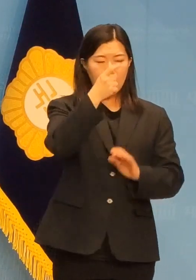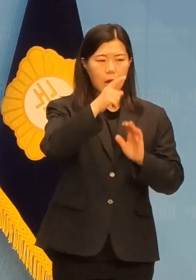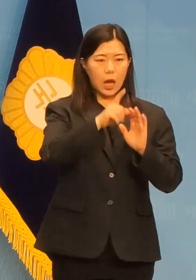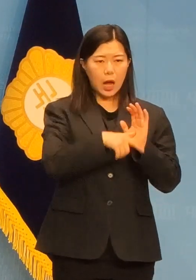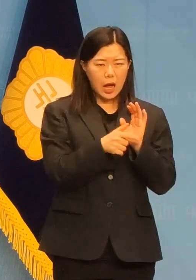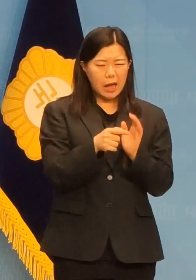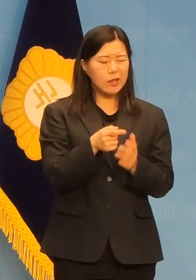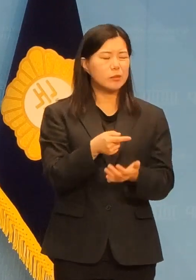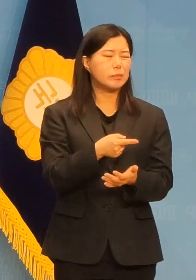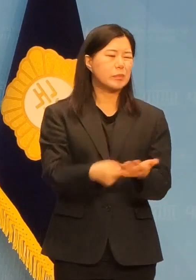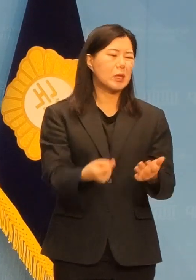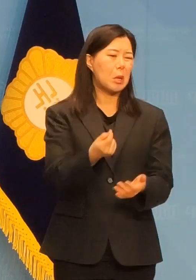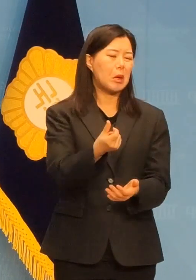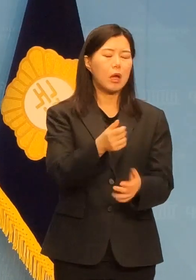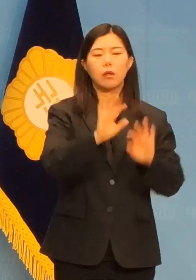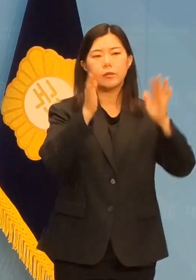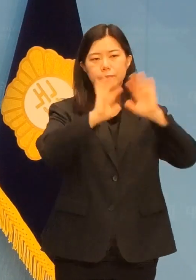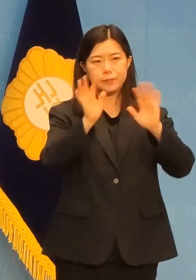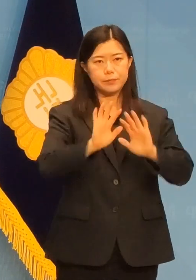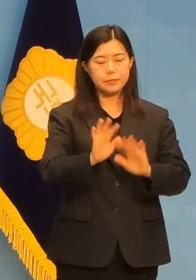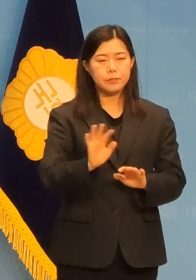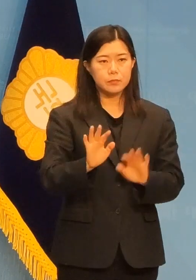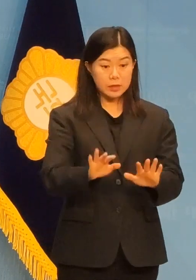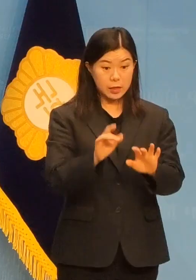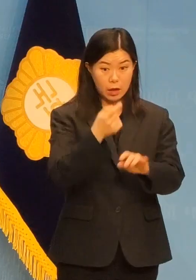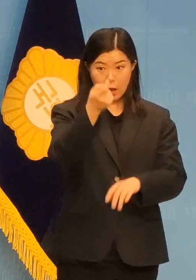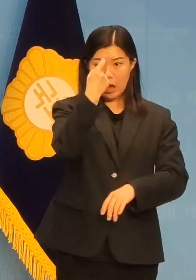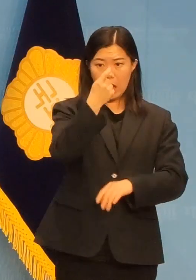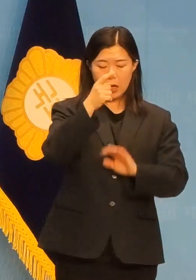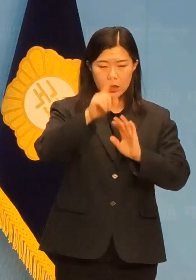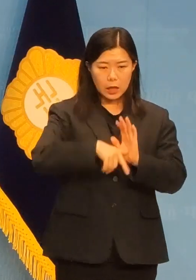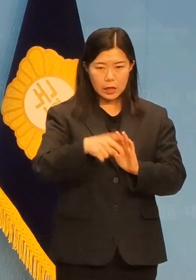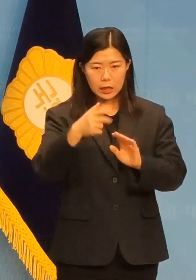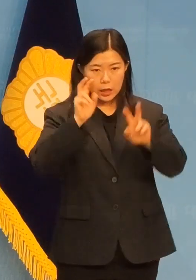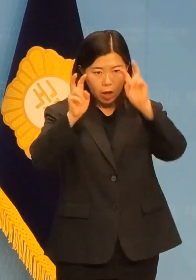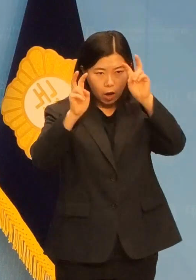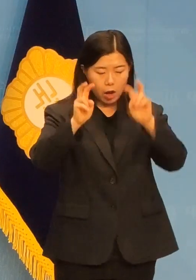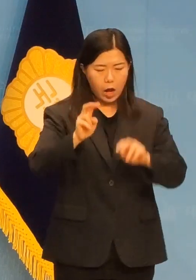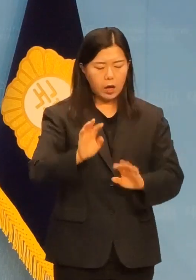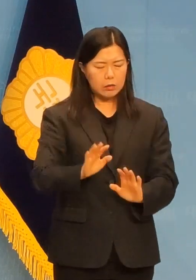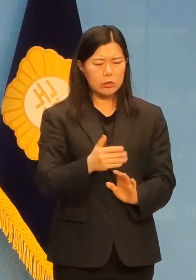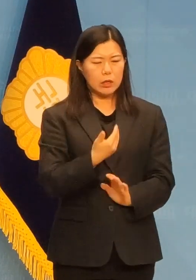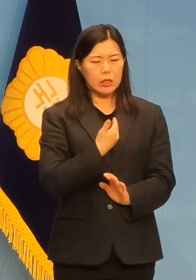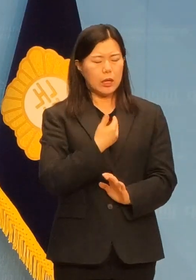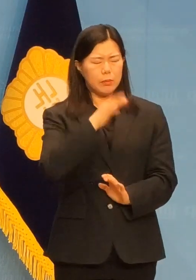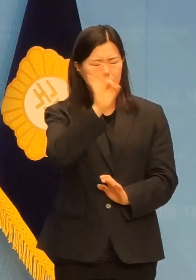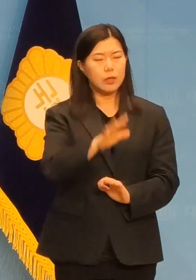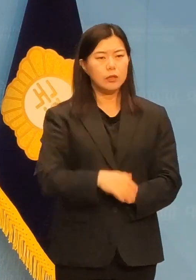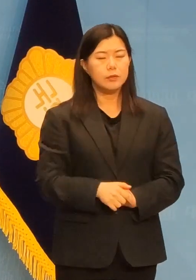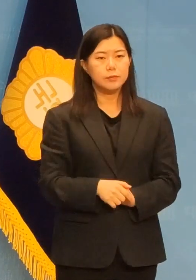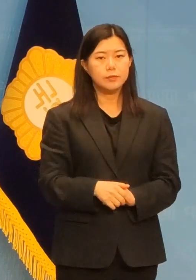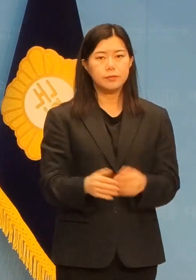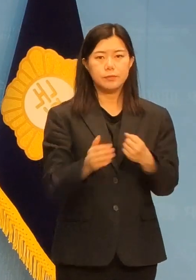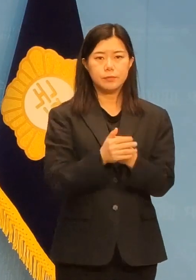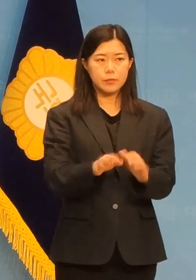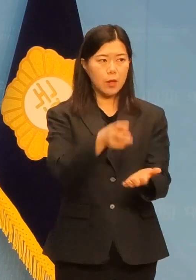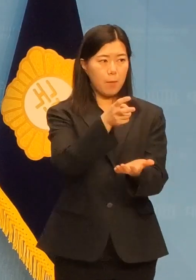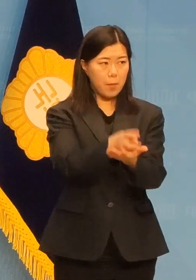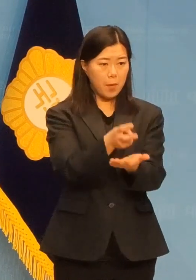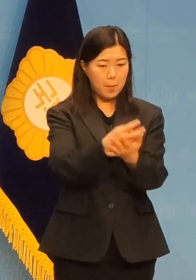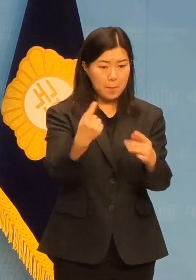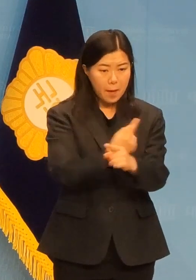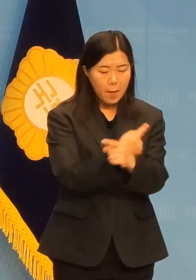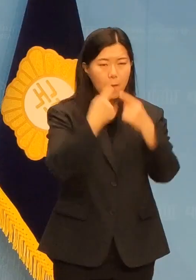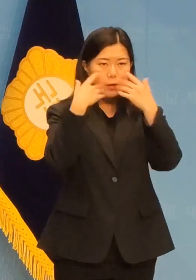일이 아닙니다. 걸리면 기업이 버티지 못하게 합니다. 이번 법의 메시지는